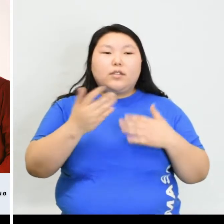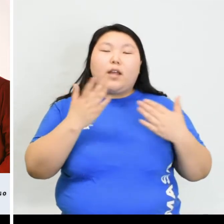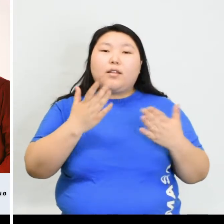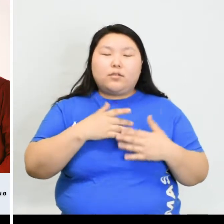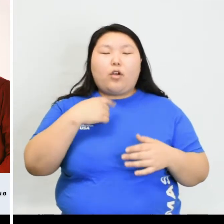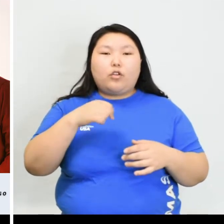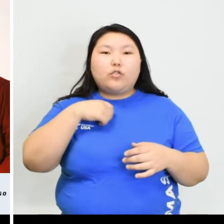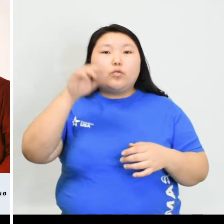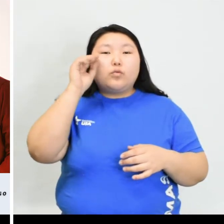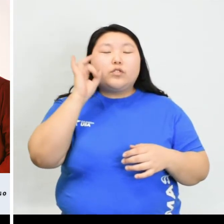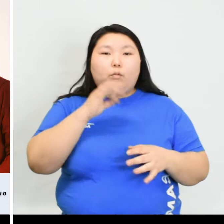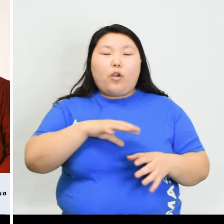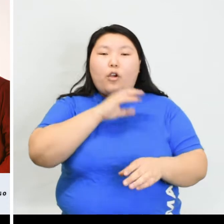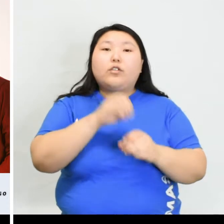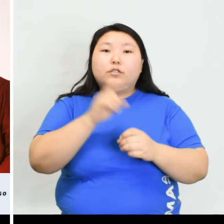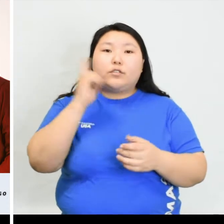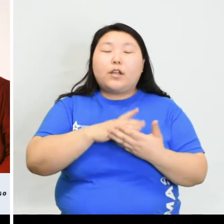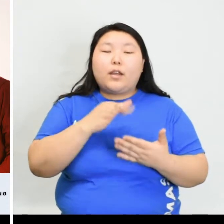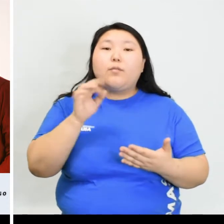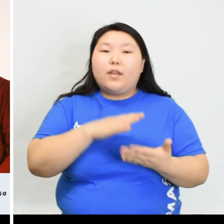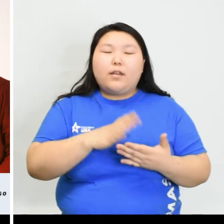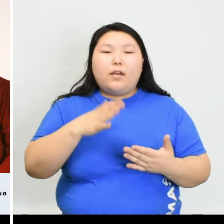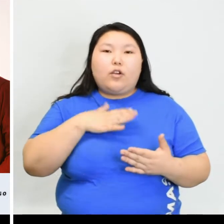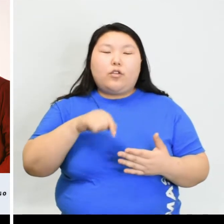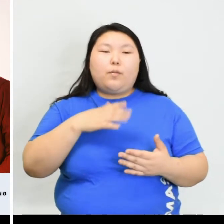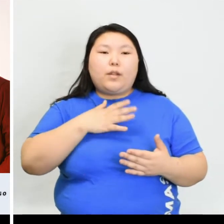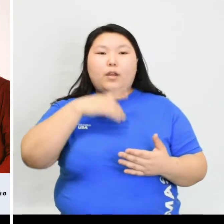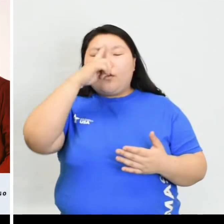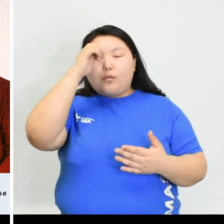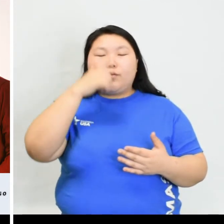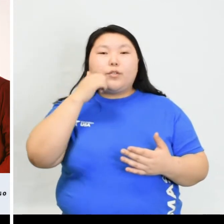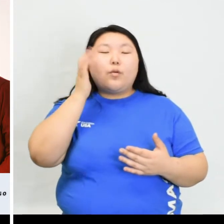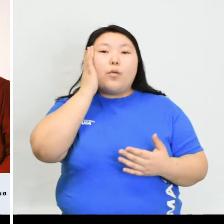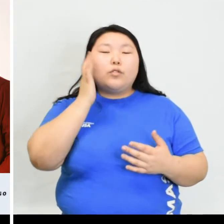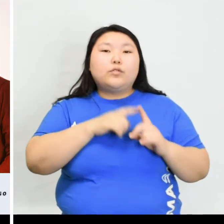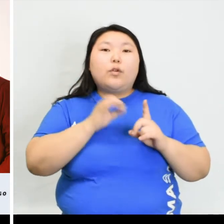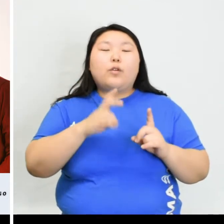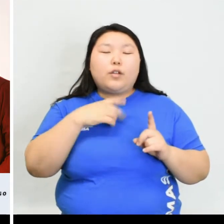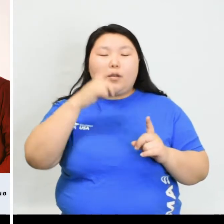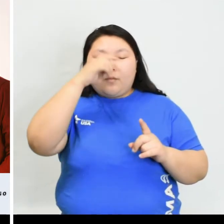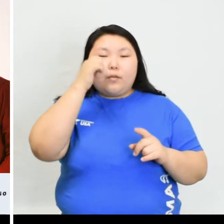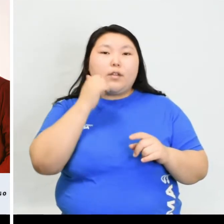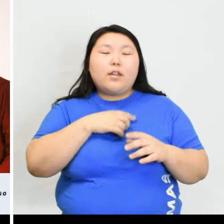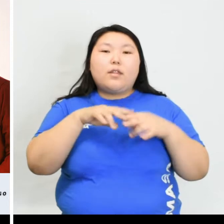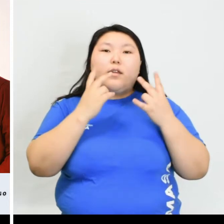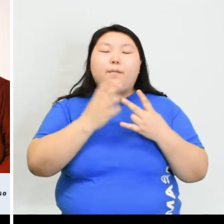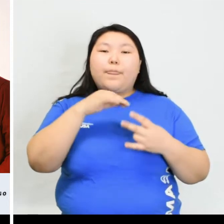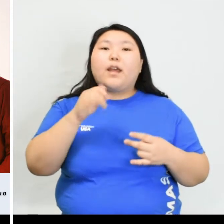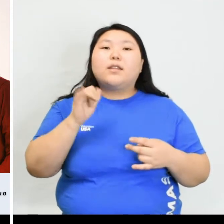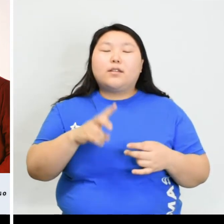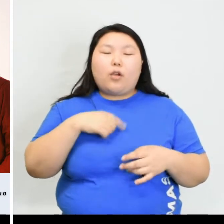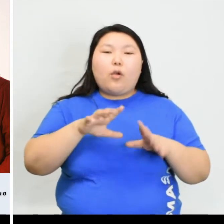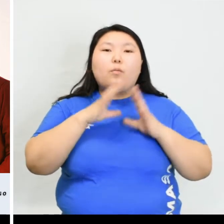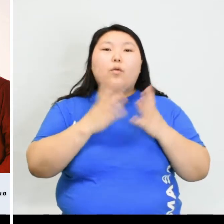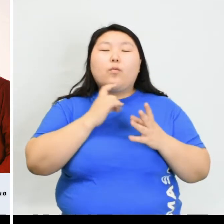нуу сурсан юм орж ирэх гэдэг шүү дээ. Тэгээд одоо манай эрүүл мэндийн бодлого чинь бол яг эрүүл мэндийн нийгмийн даатгалтай бүх хүнөөс